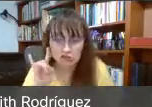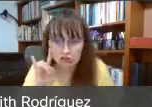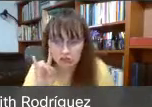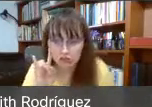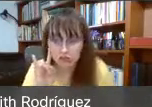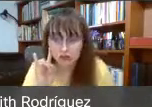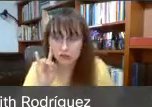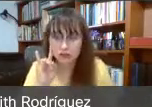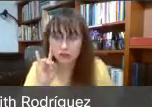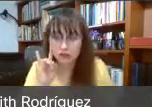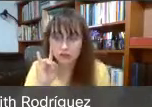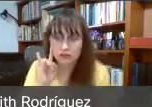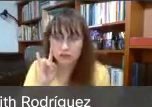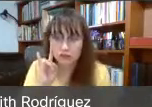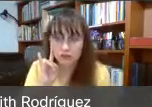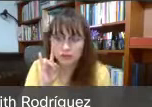no se está oyendo bien.